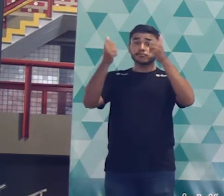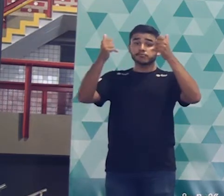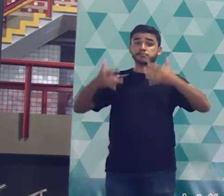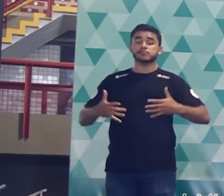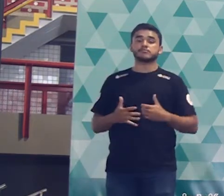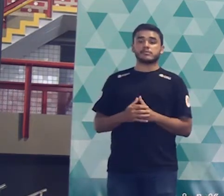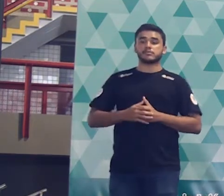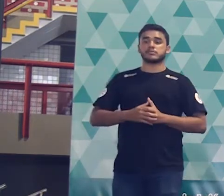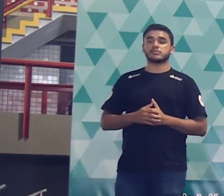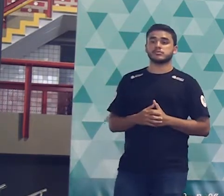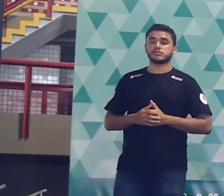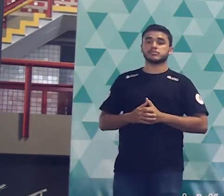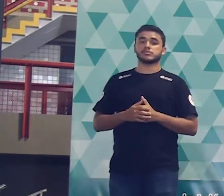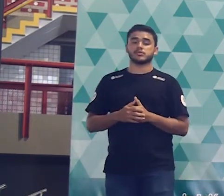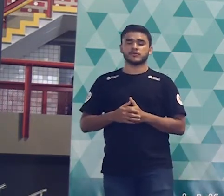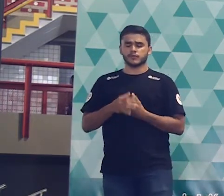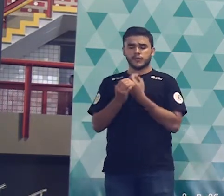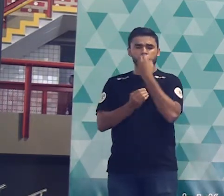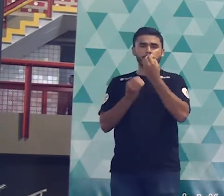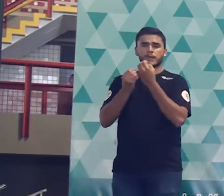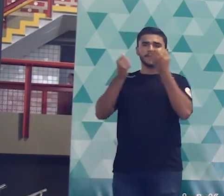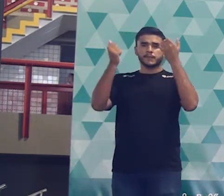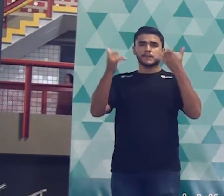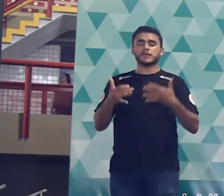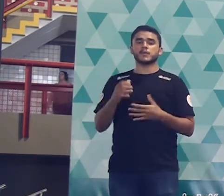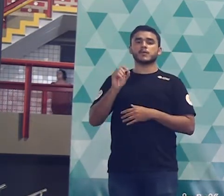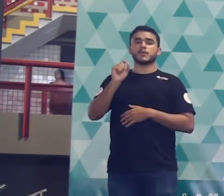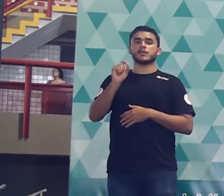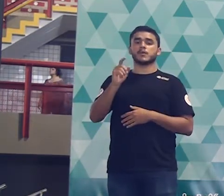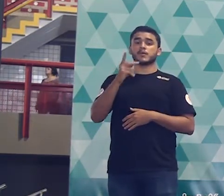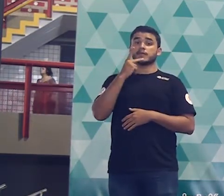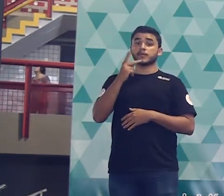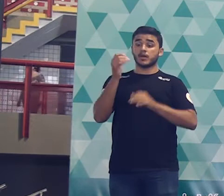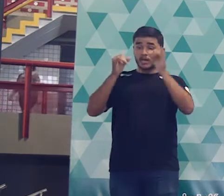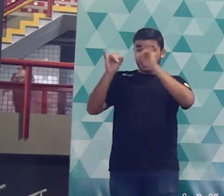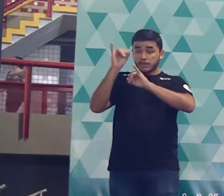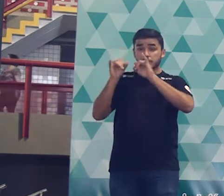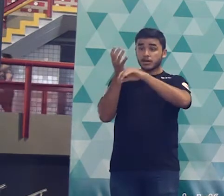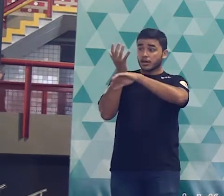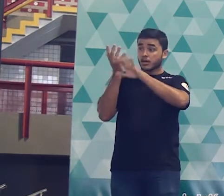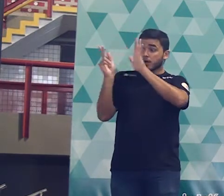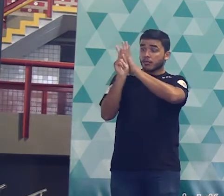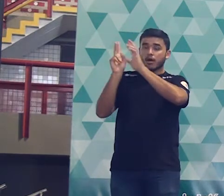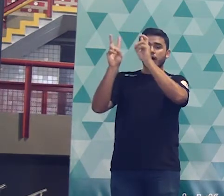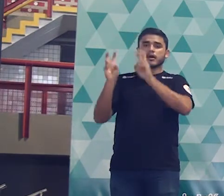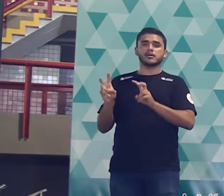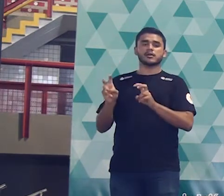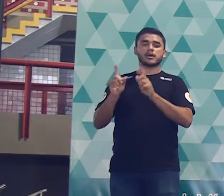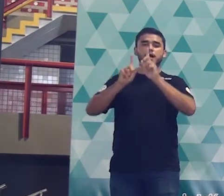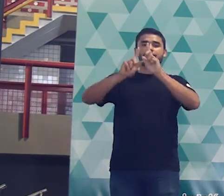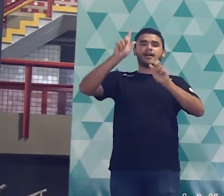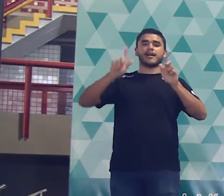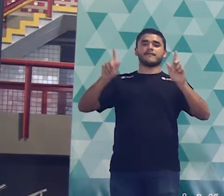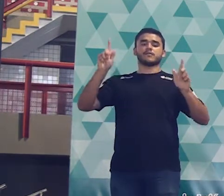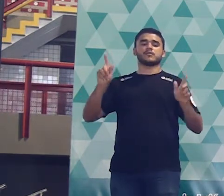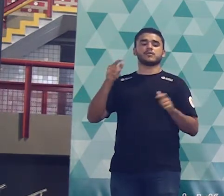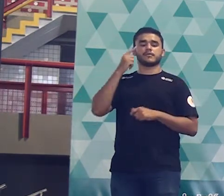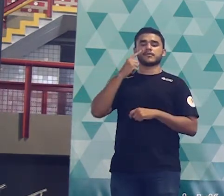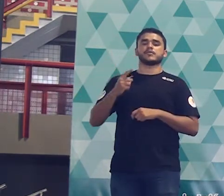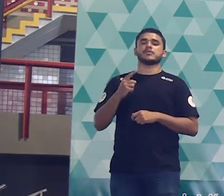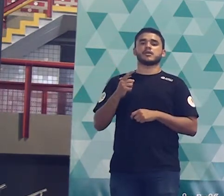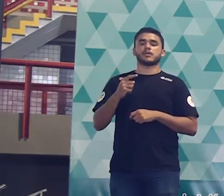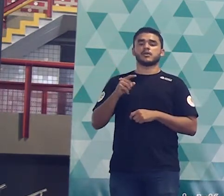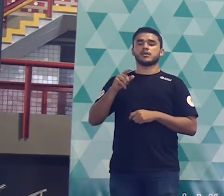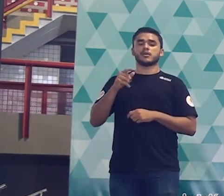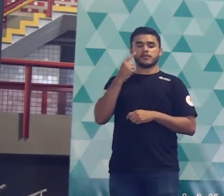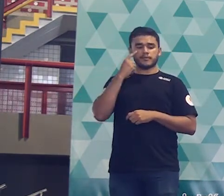eles já dizem assim, meu Deus, o que é isso? É a parte da química quando a gente fala de gráficos. Porque toda vida que a